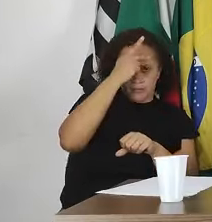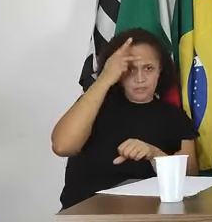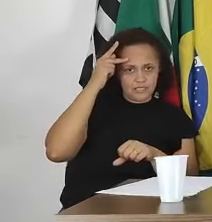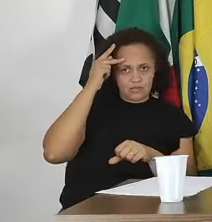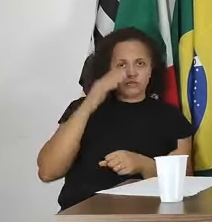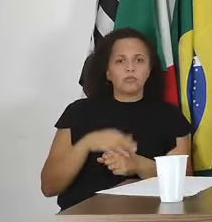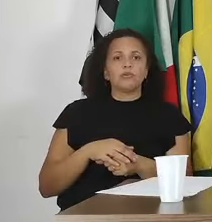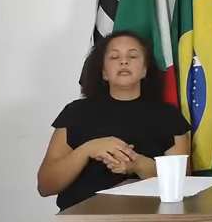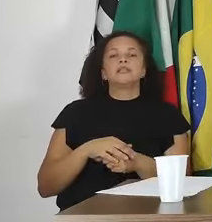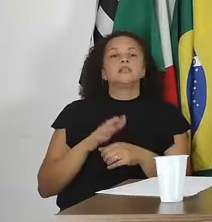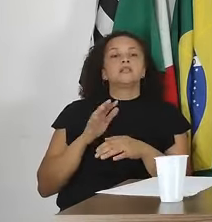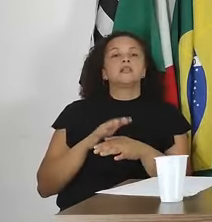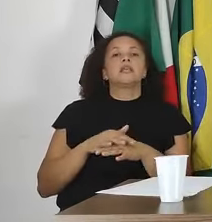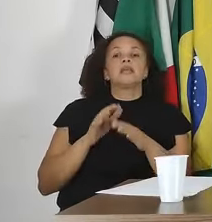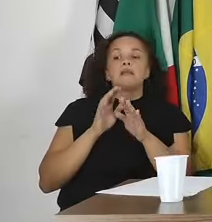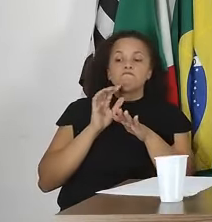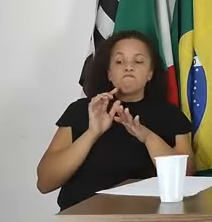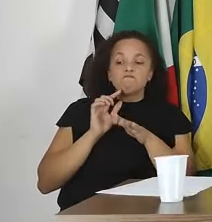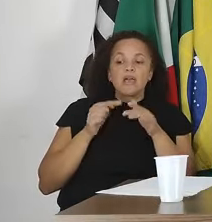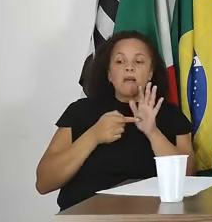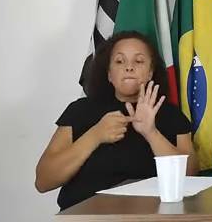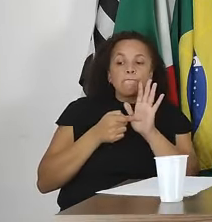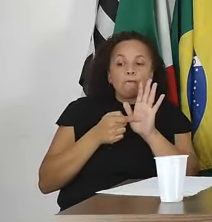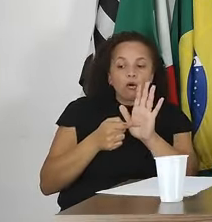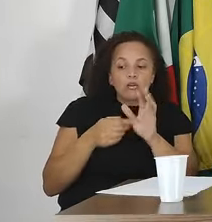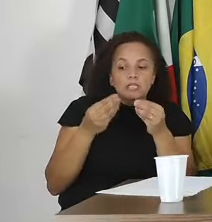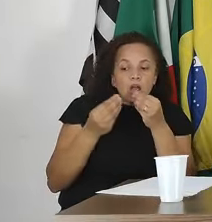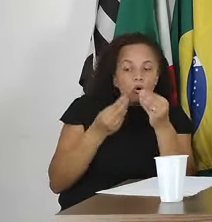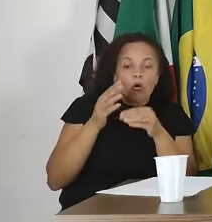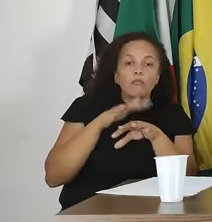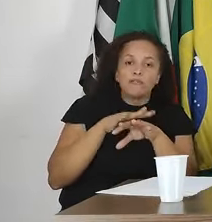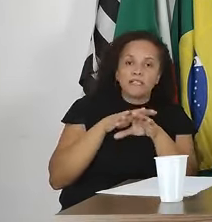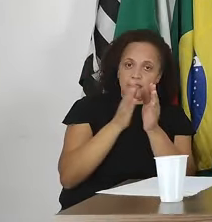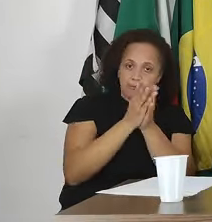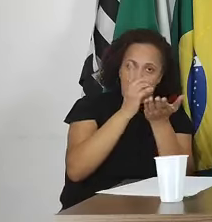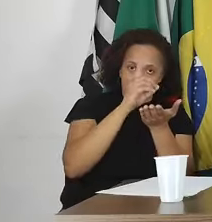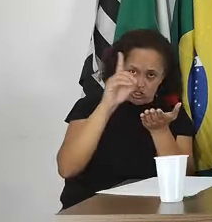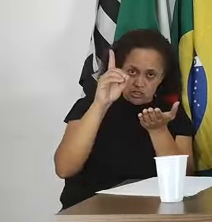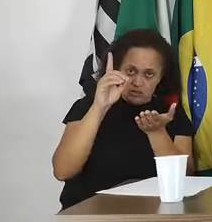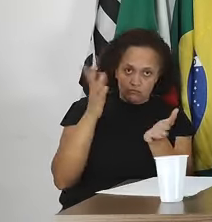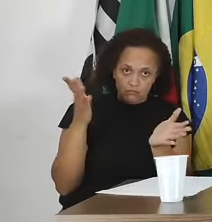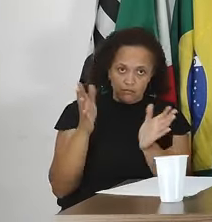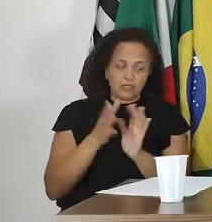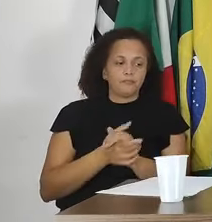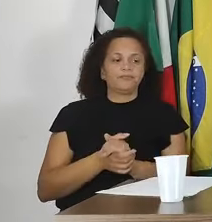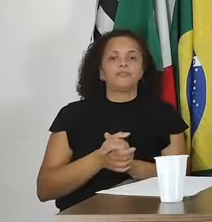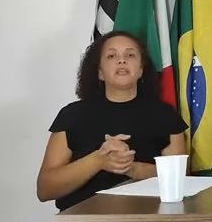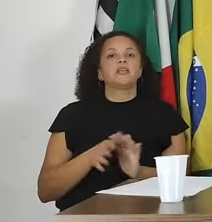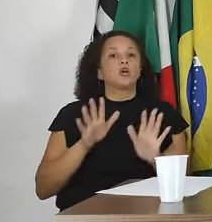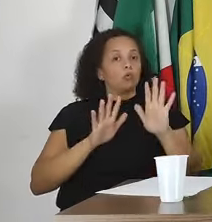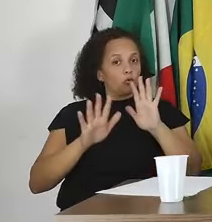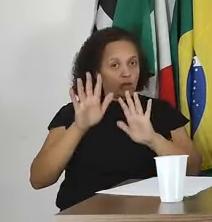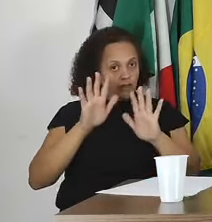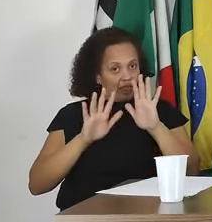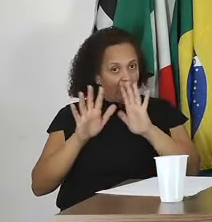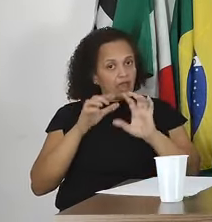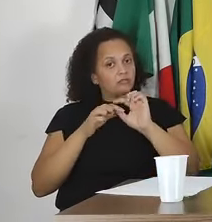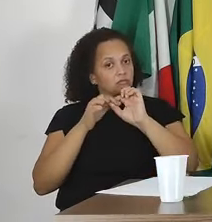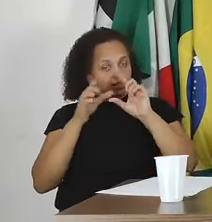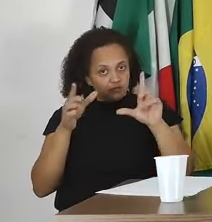que te dê orientação segundo a palavra, tá? Toma cuidado com a liberdade que nós temos, né? Ela pode